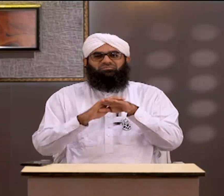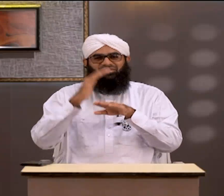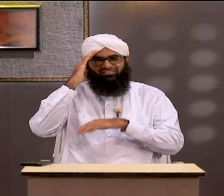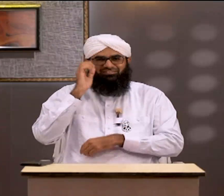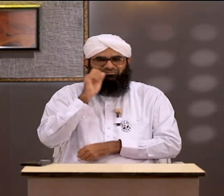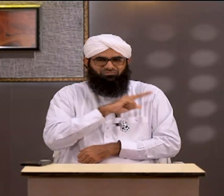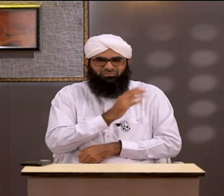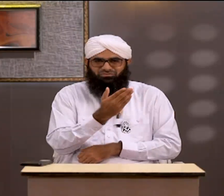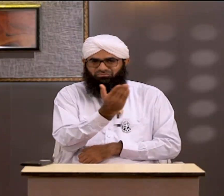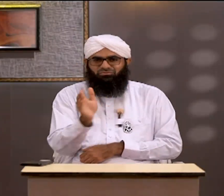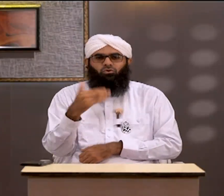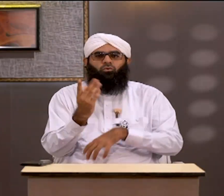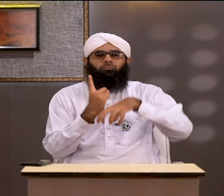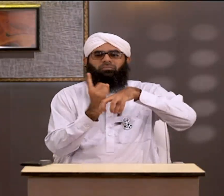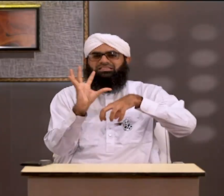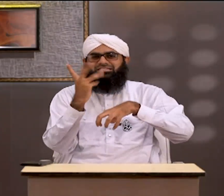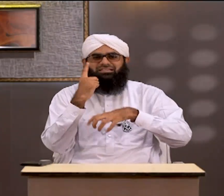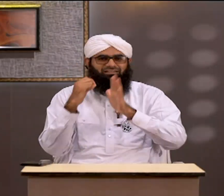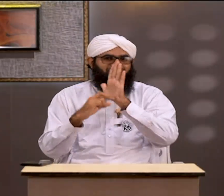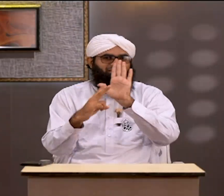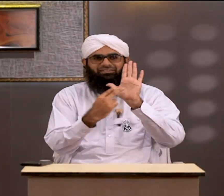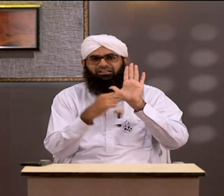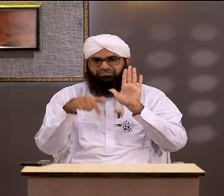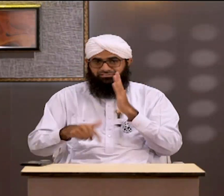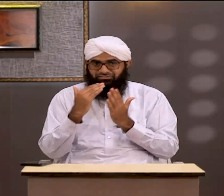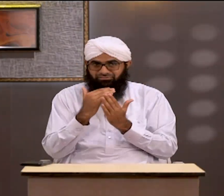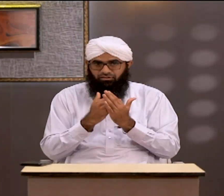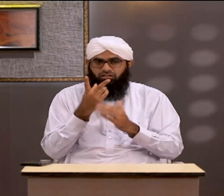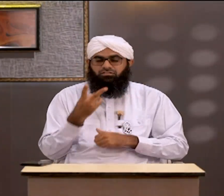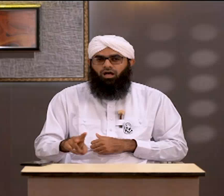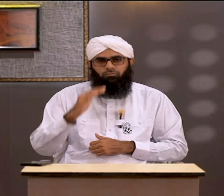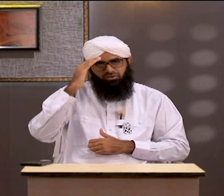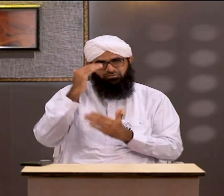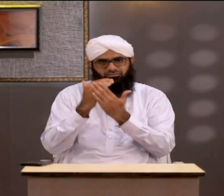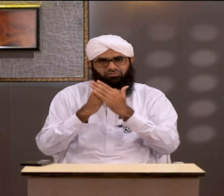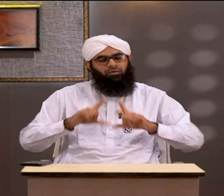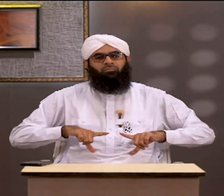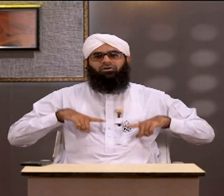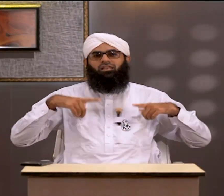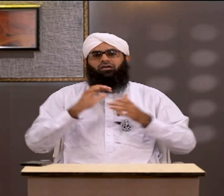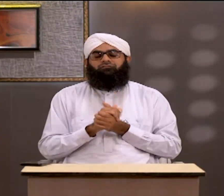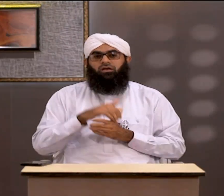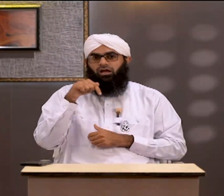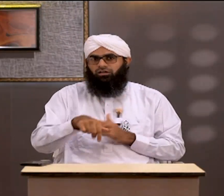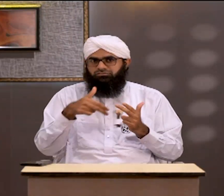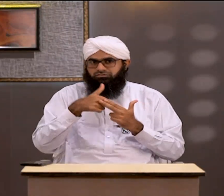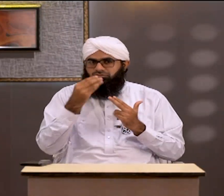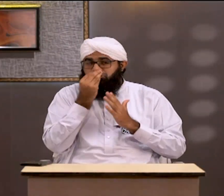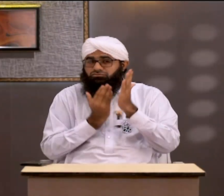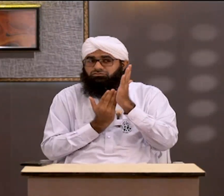بھائیوں اور مدنی چینل کے ناظرین، پروگرام ہے اسلامی زندگی، اور آج ہم اس پروگرام میں جنت کی سب سے بڑی نعمت